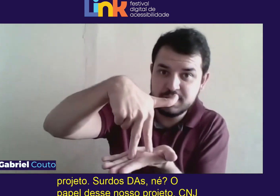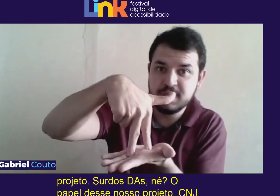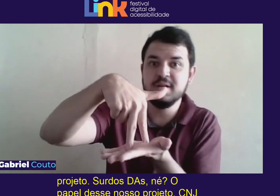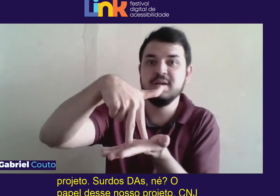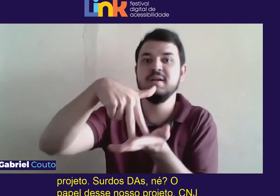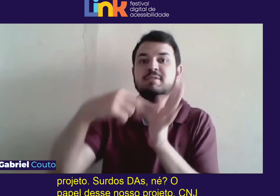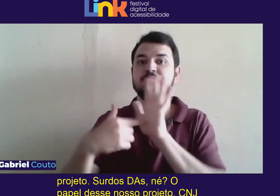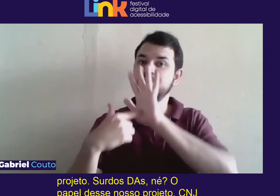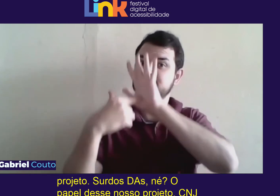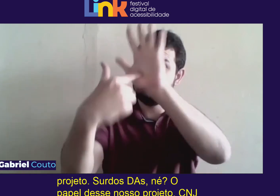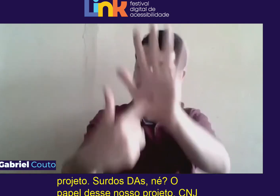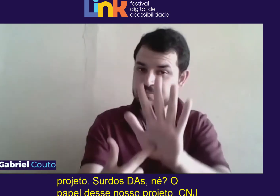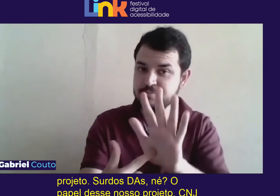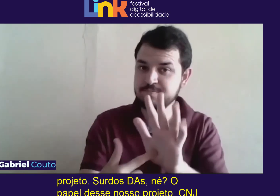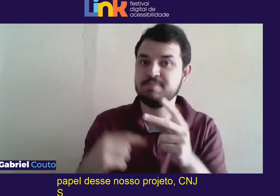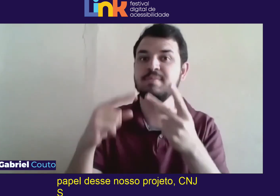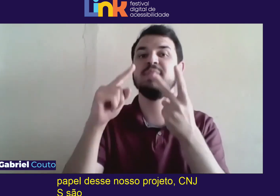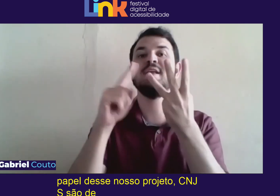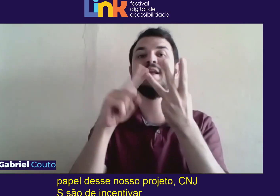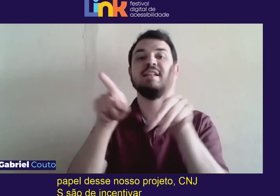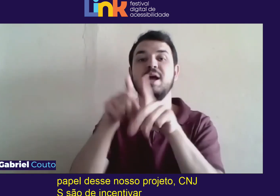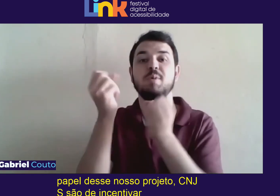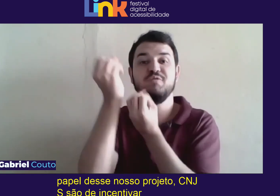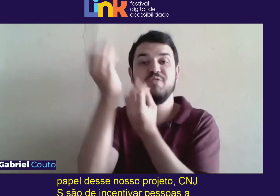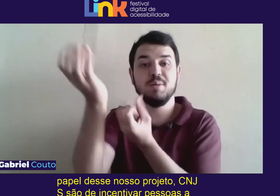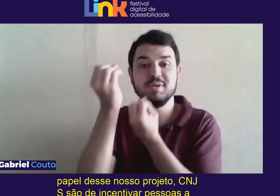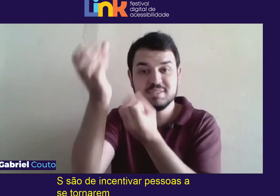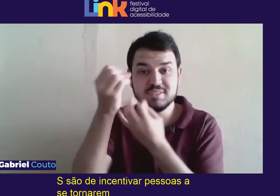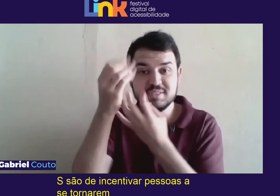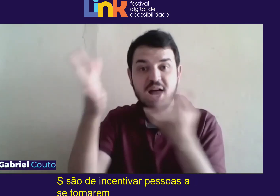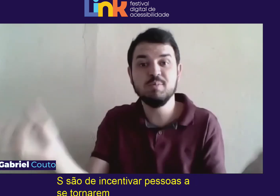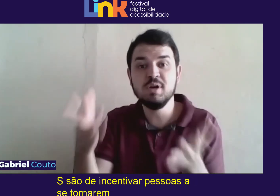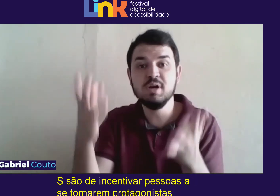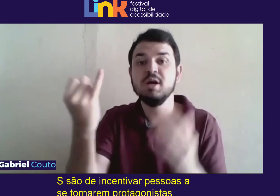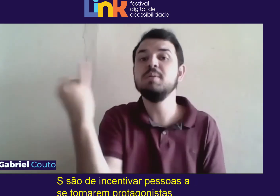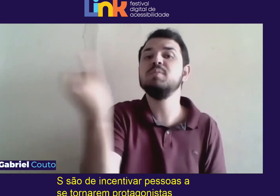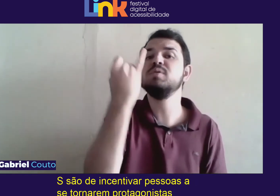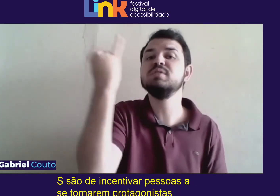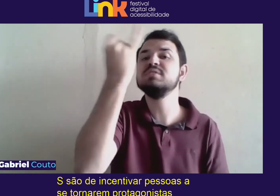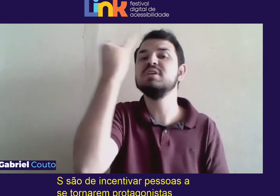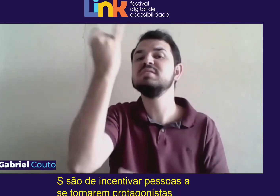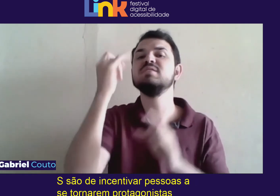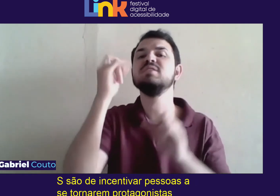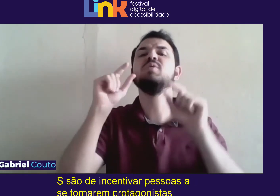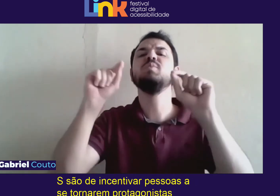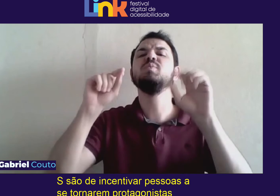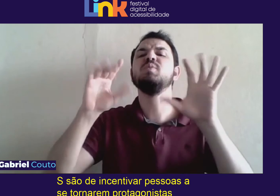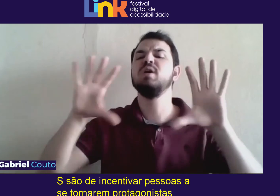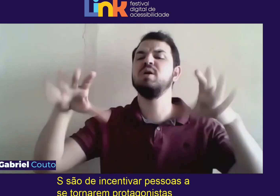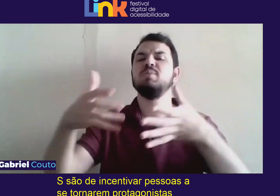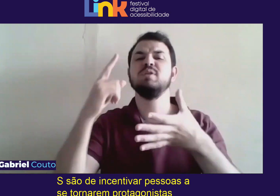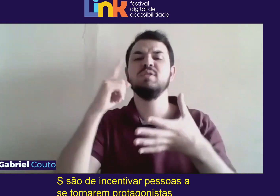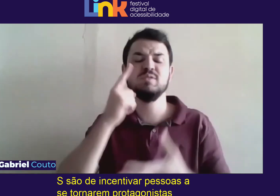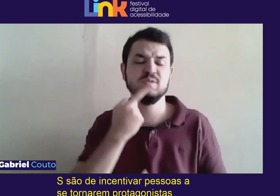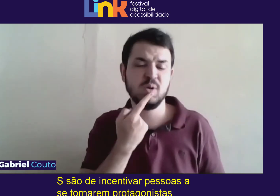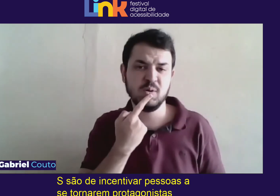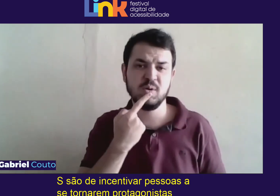as pessoas a se tornarem protagonistas. E também de disseminar informações importantes